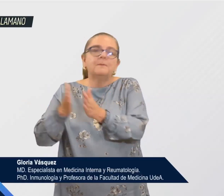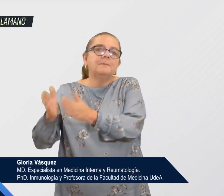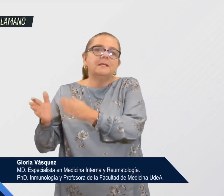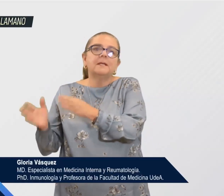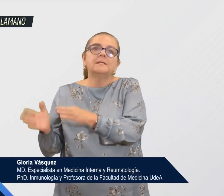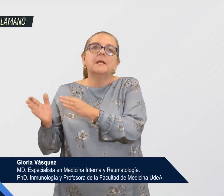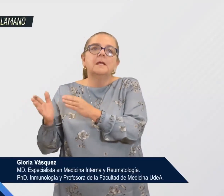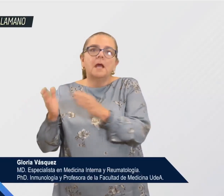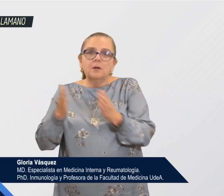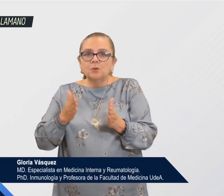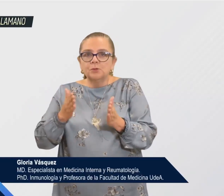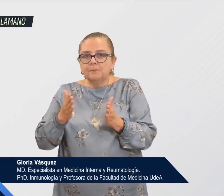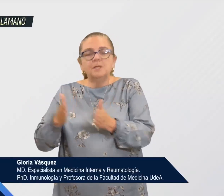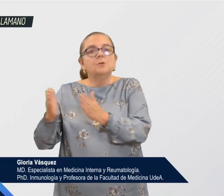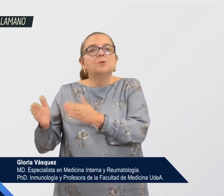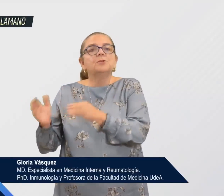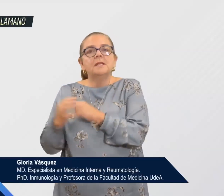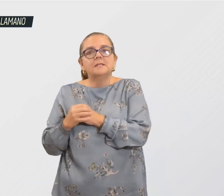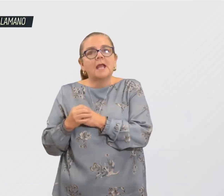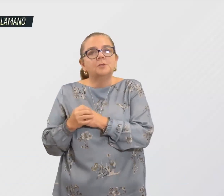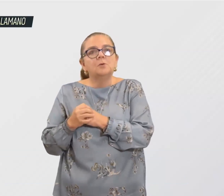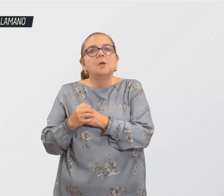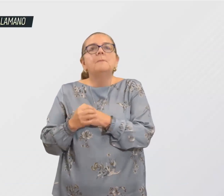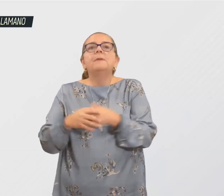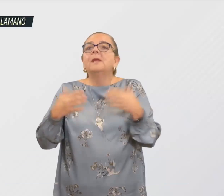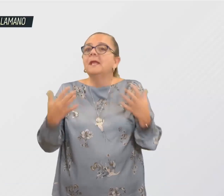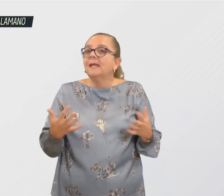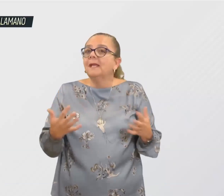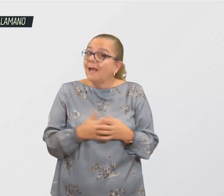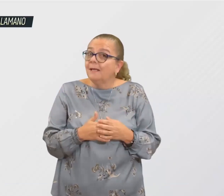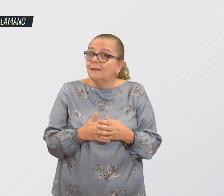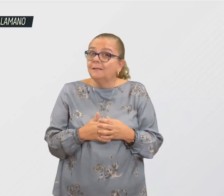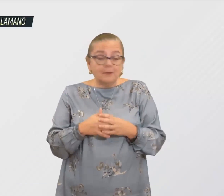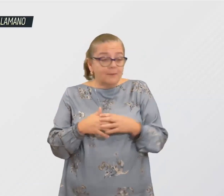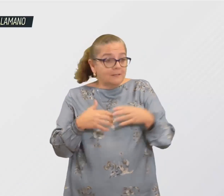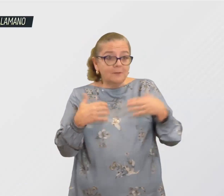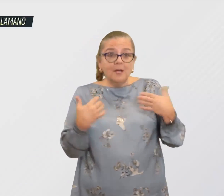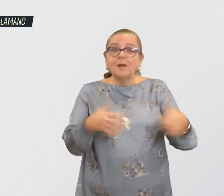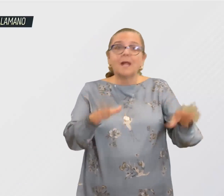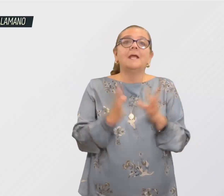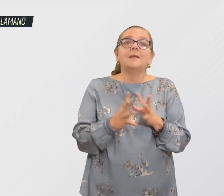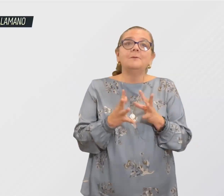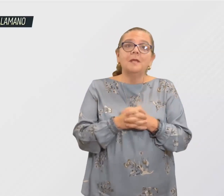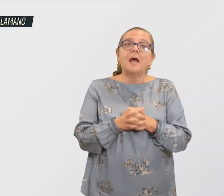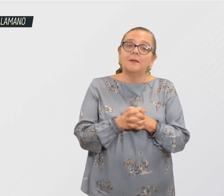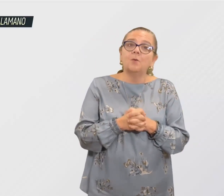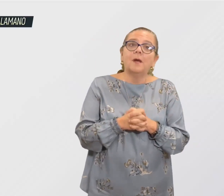permitan hacer algunos periodos de descanso. Pero, en general, deben llevar una calidad de vida adecuada.